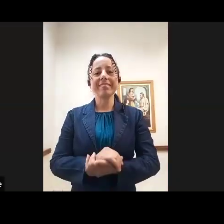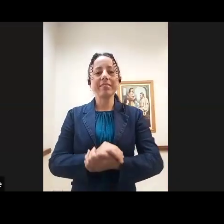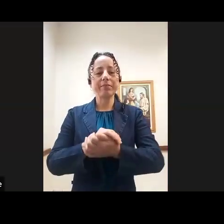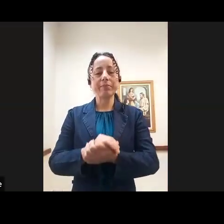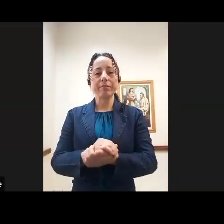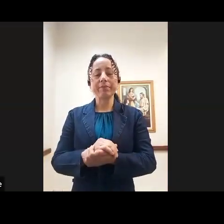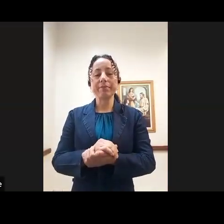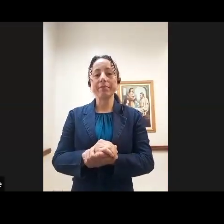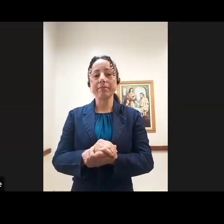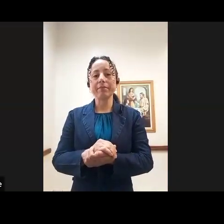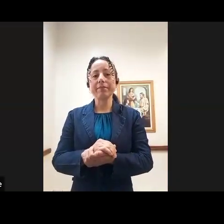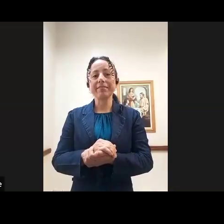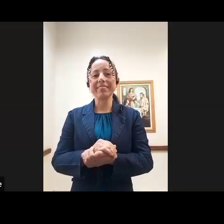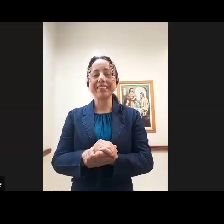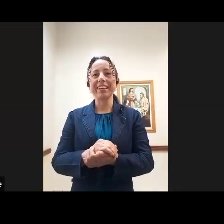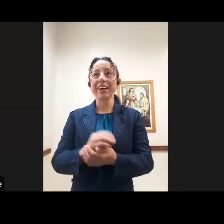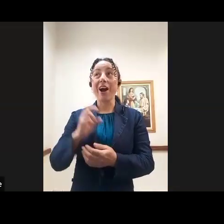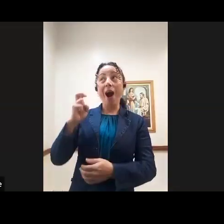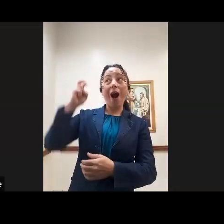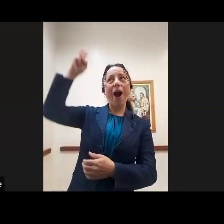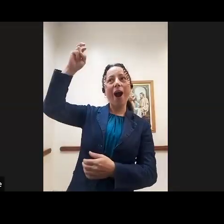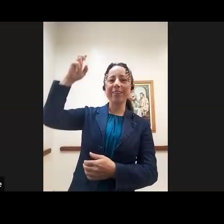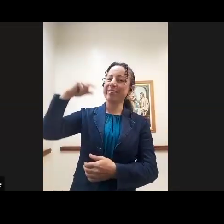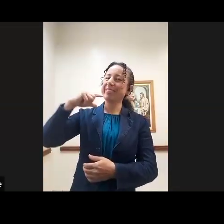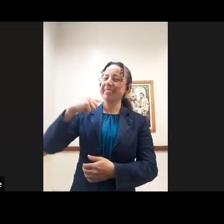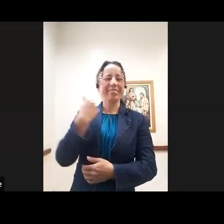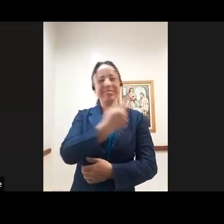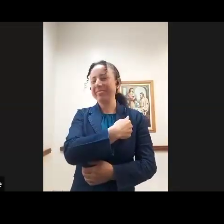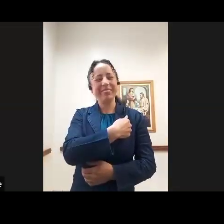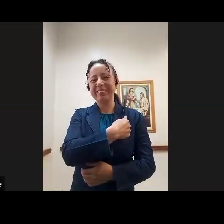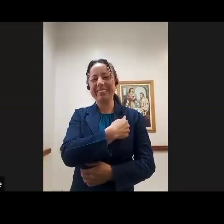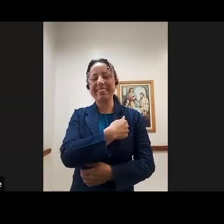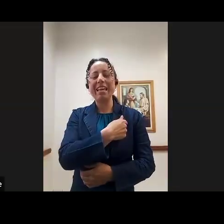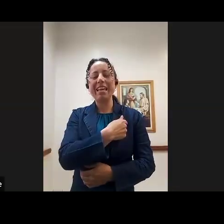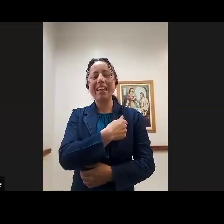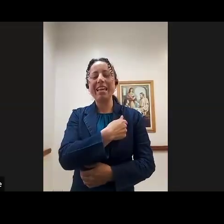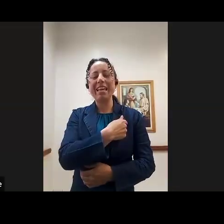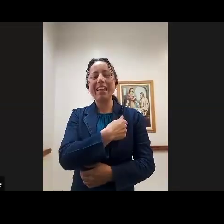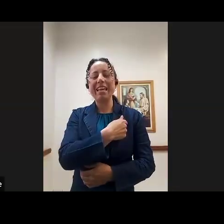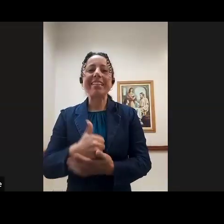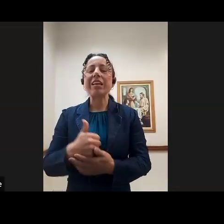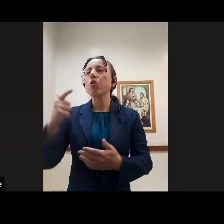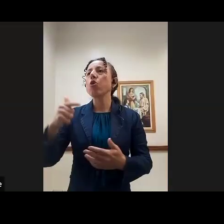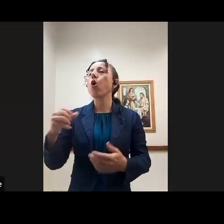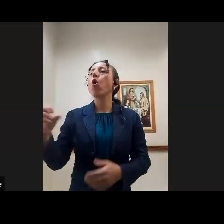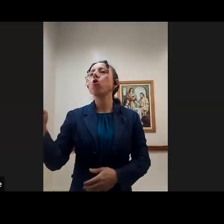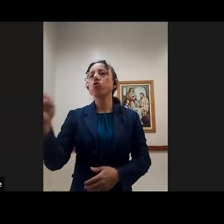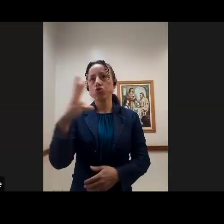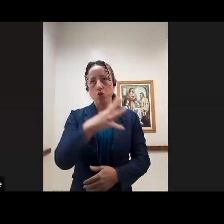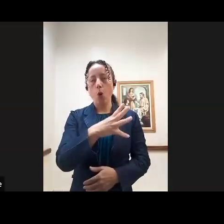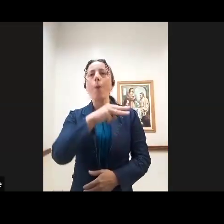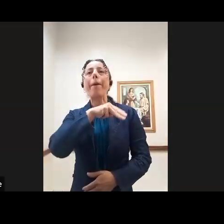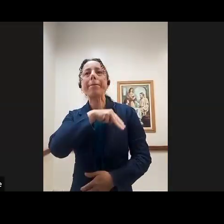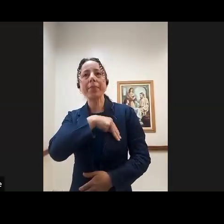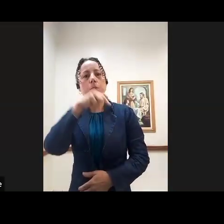Oh, irmão é alto. Mas eu sou a Sister Miller, eu sou nova aqui na ala. E eu só